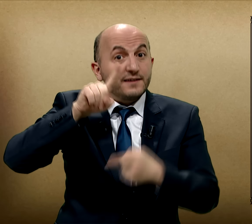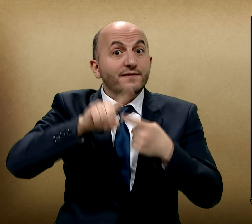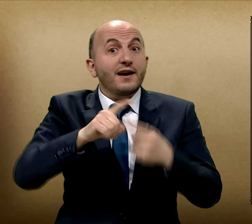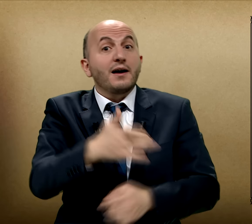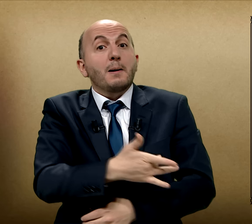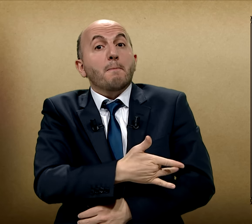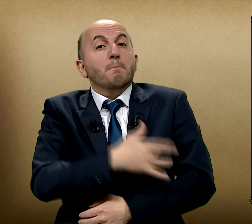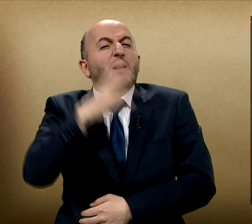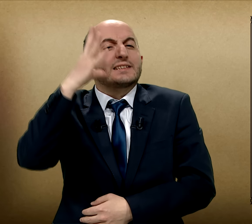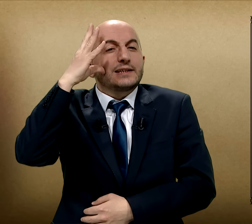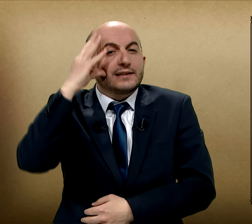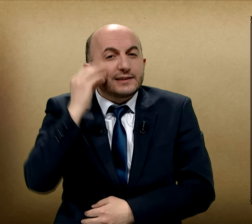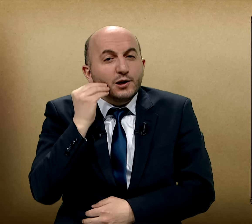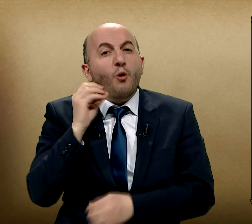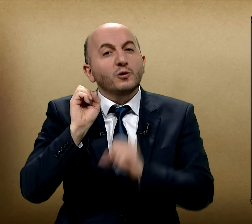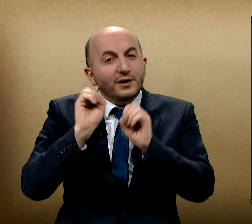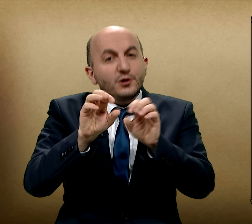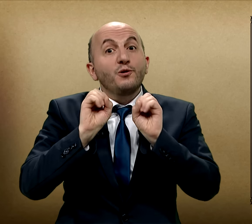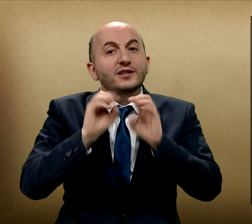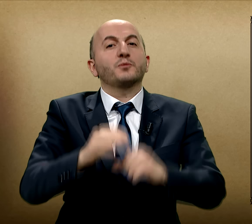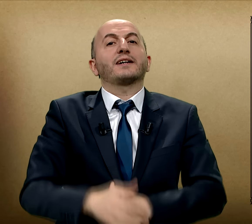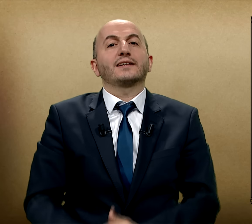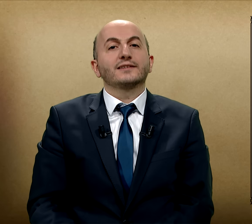ve basiretli olmayı öğretmektedir.